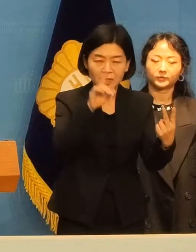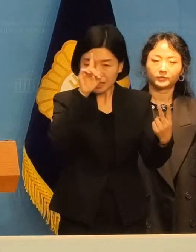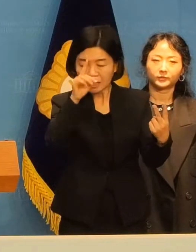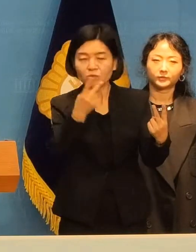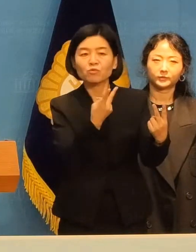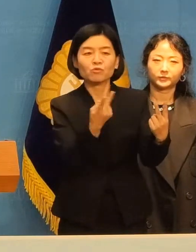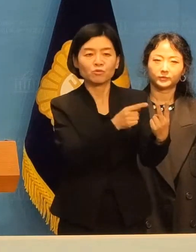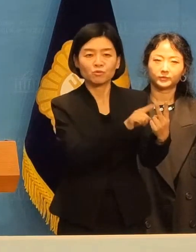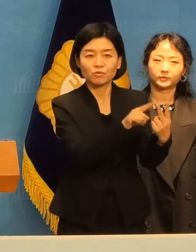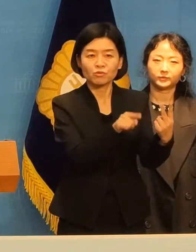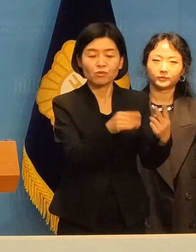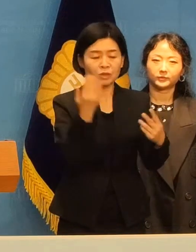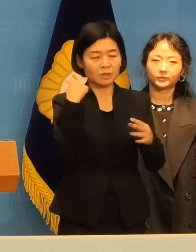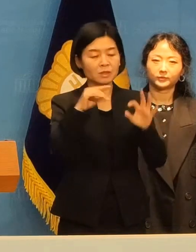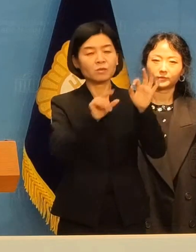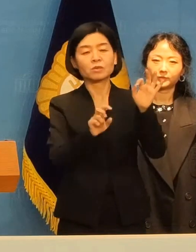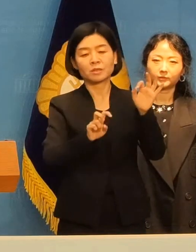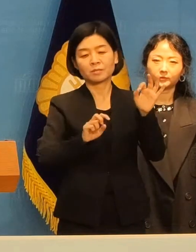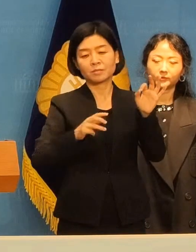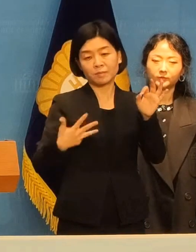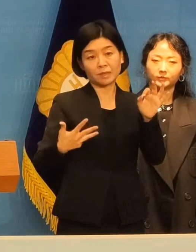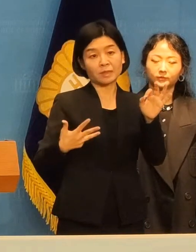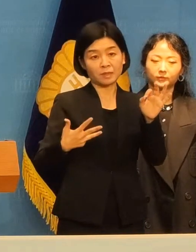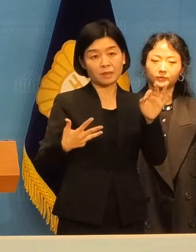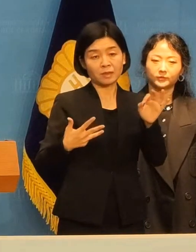28일 현지 언론을 통해